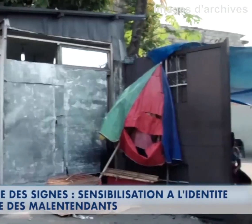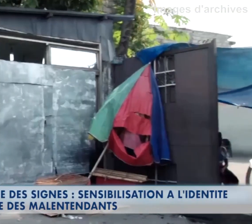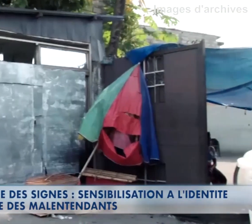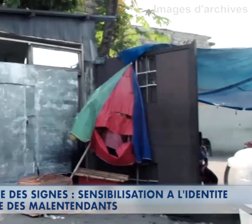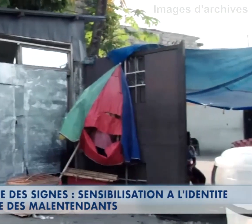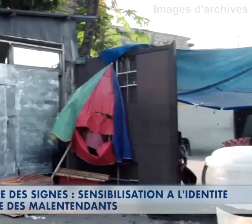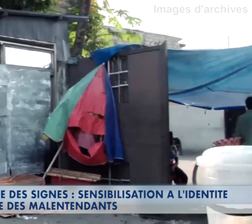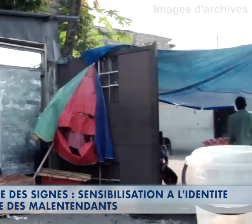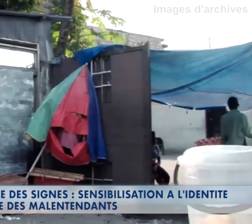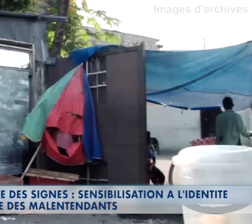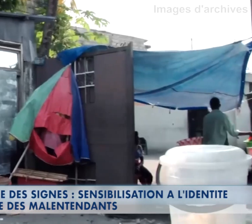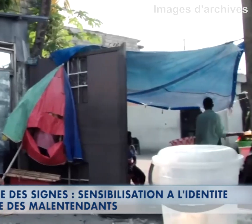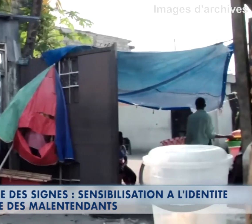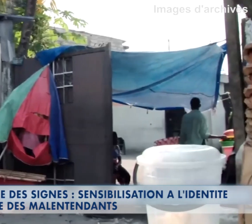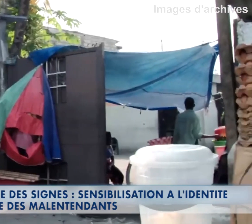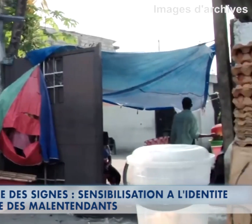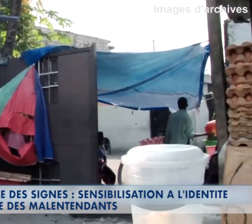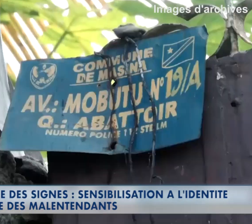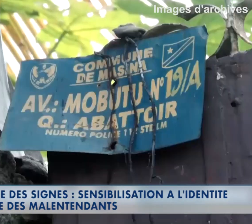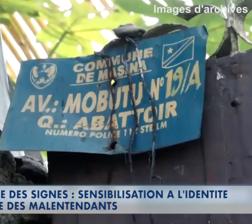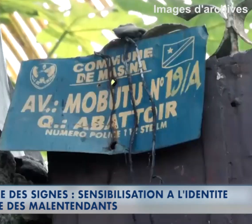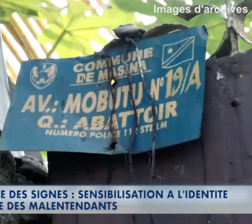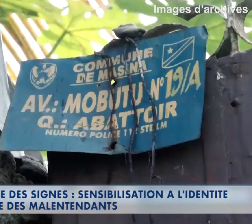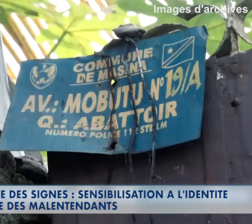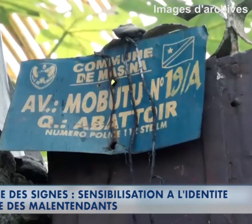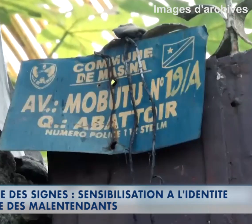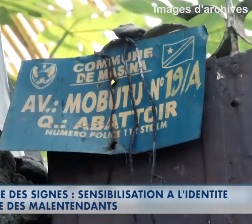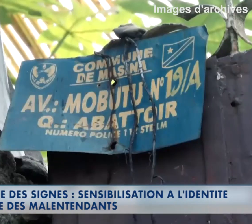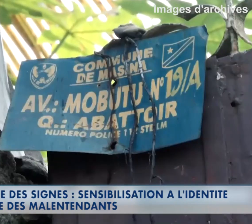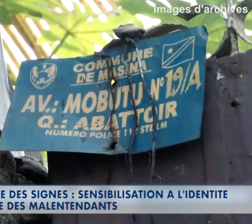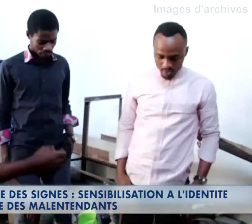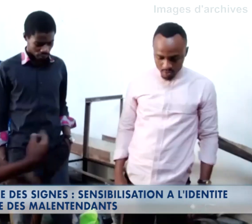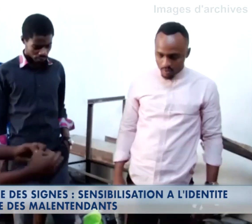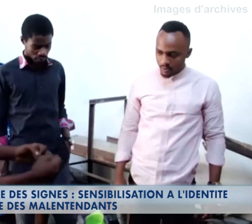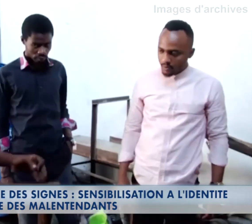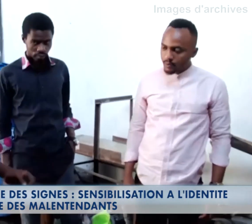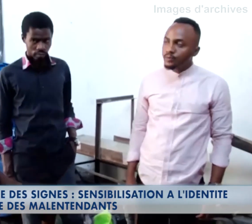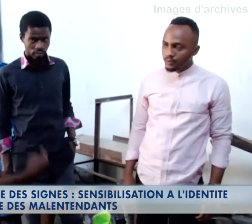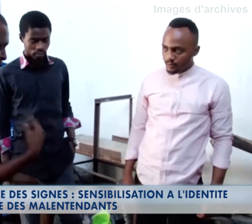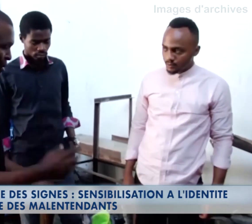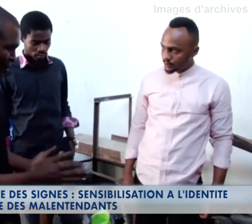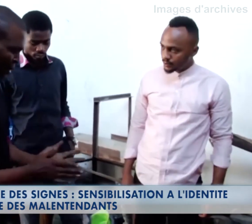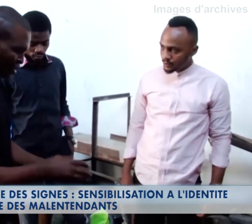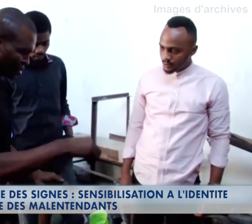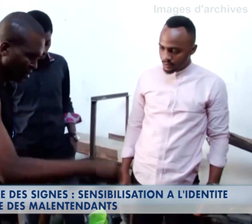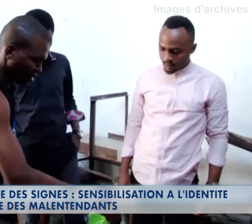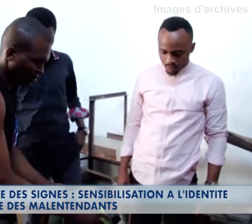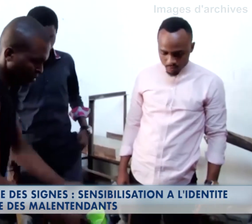Au cœur du quartier Petro-Congo de la commune de Massina, Mabilou, 40 ans, marié et père de deux enfants,